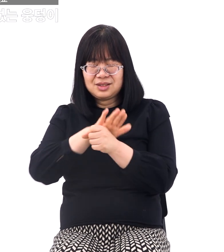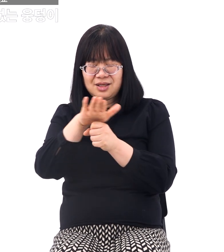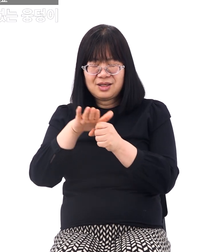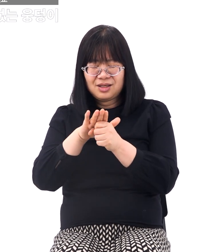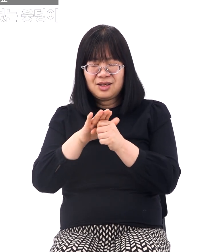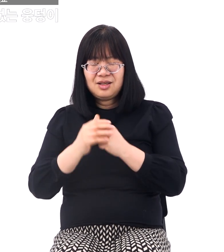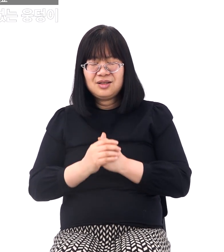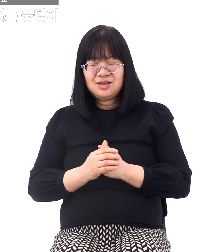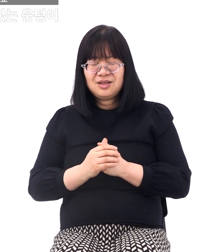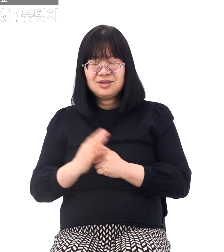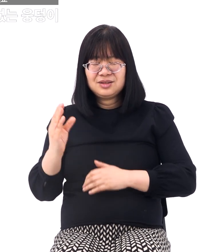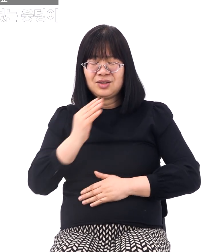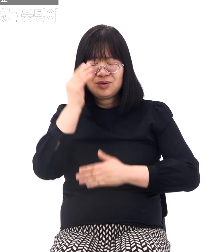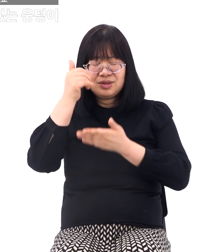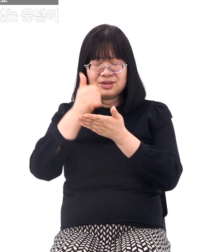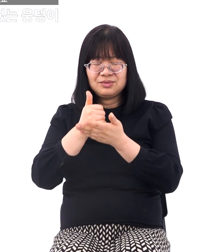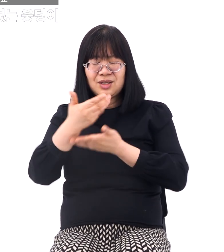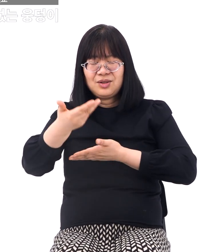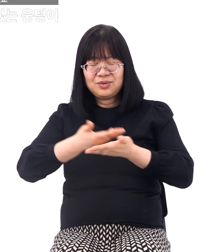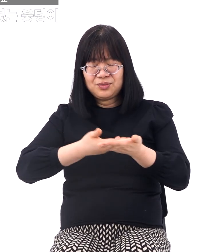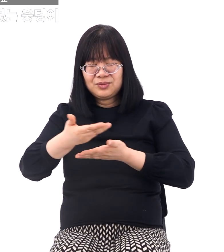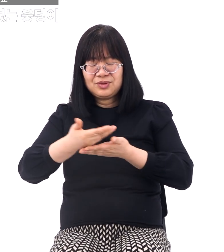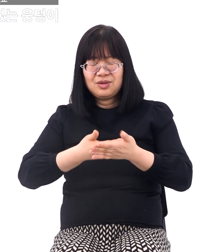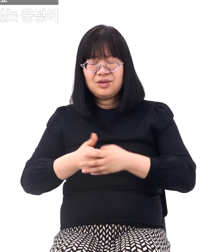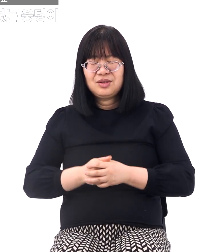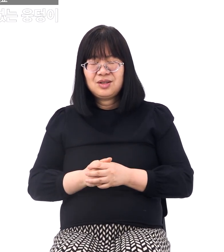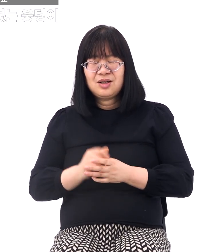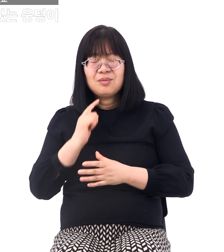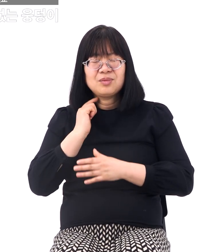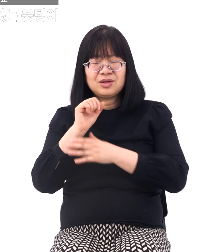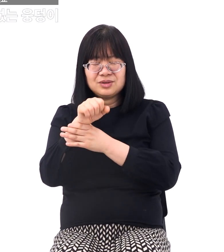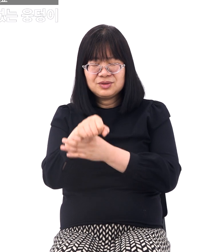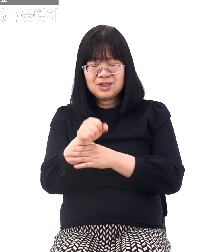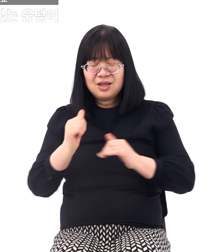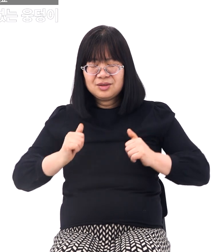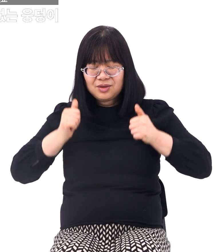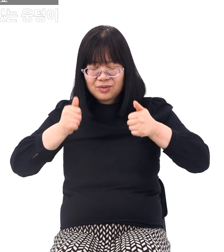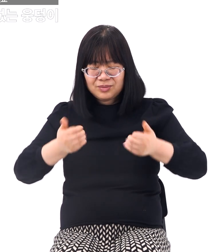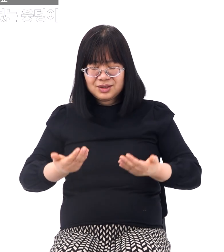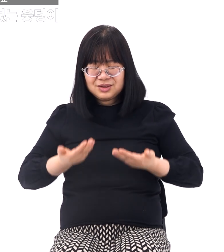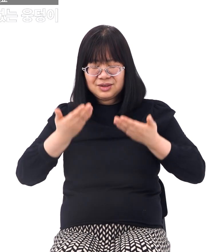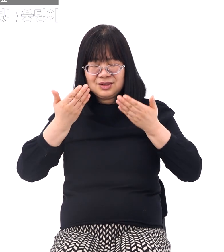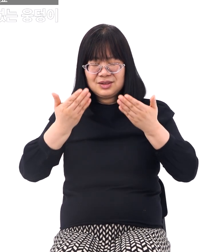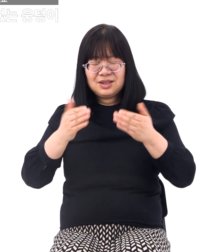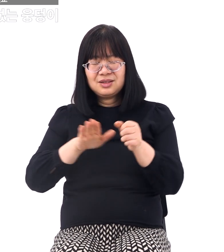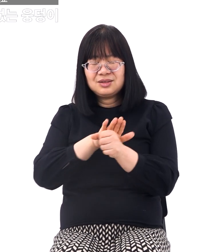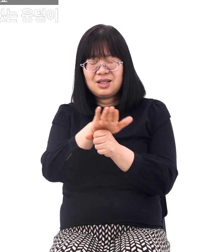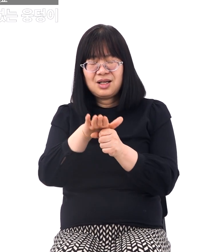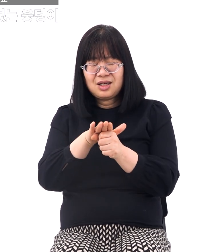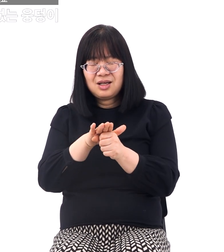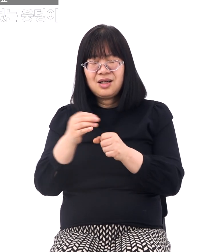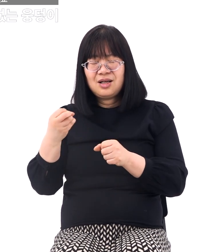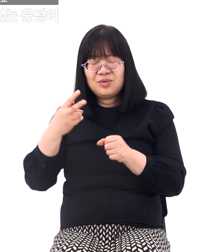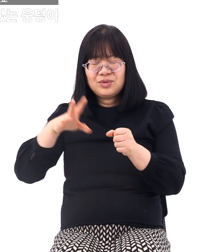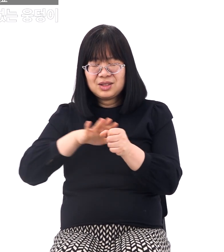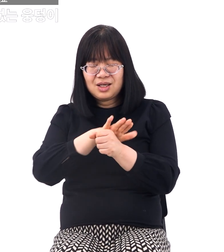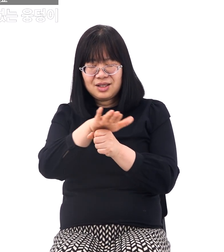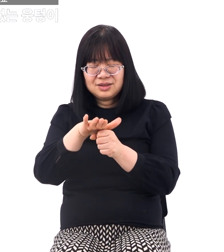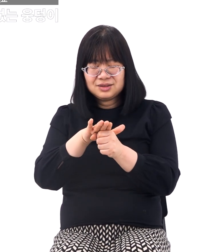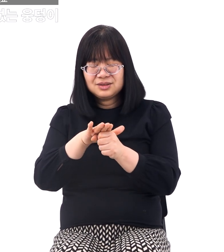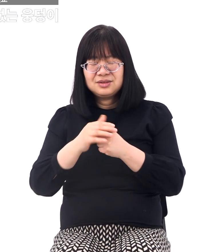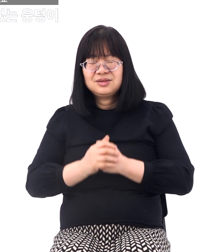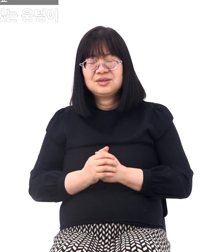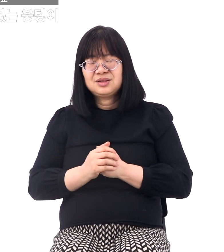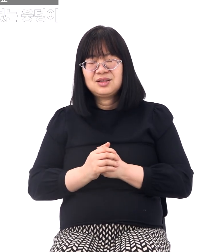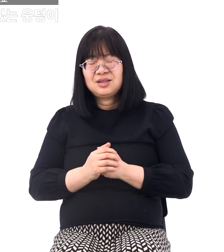사랑과 성령님의 교통하심이 머리 숙여 경배를 드리는 사랑하고